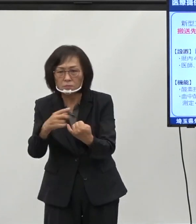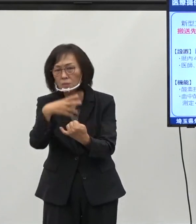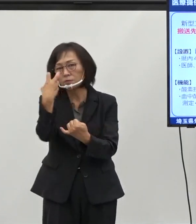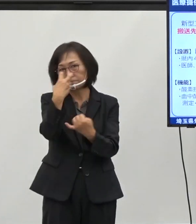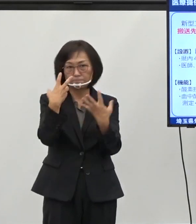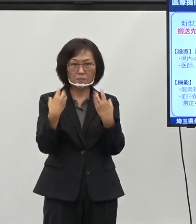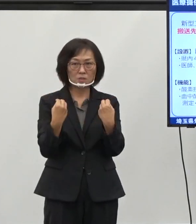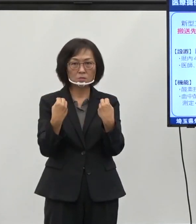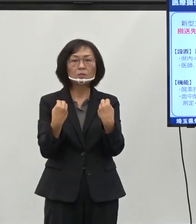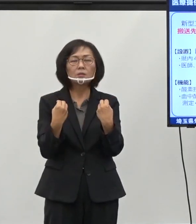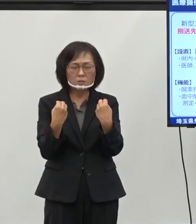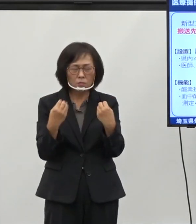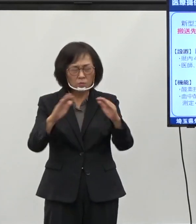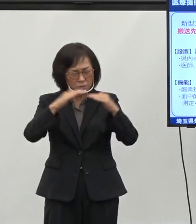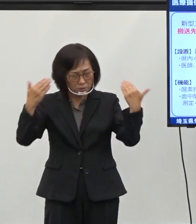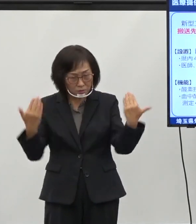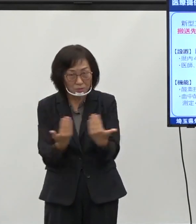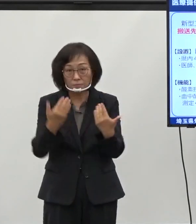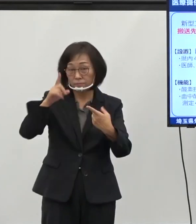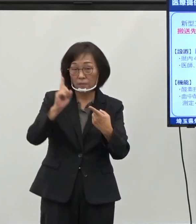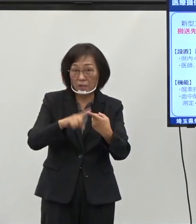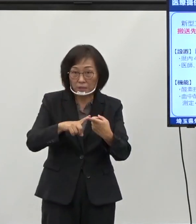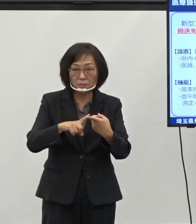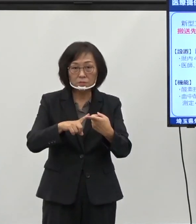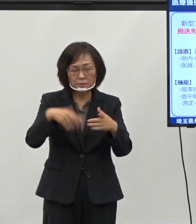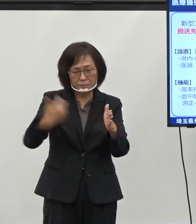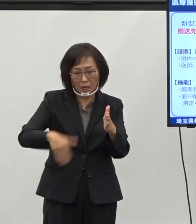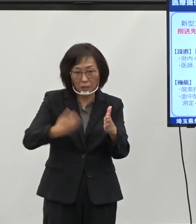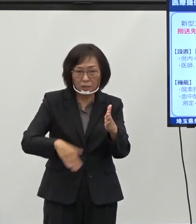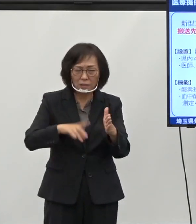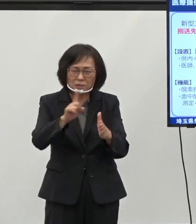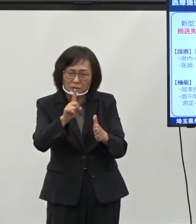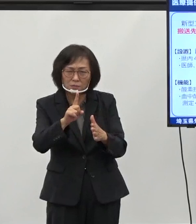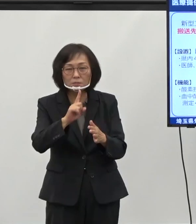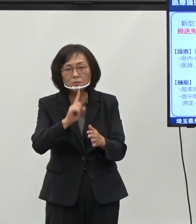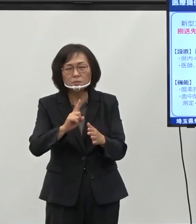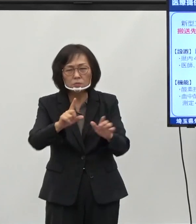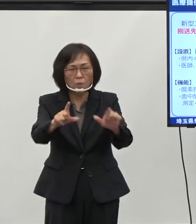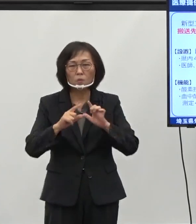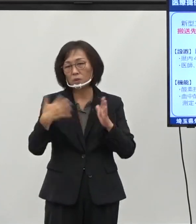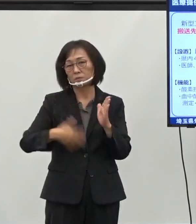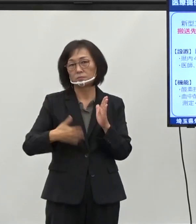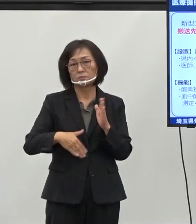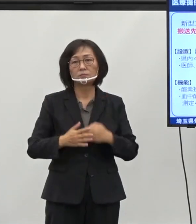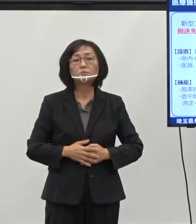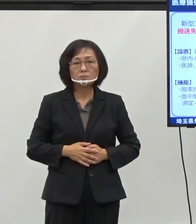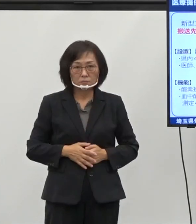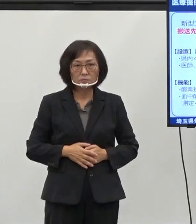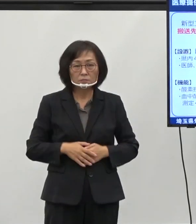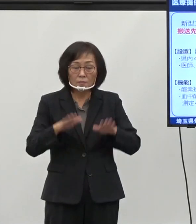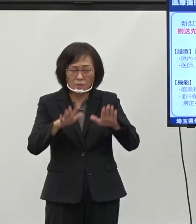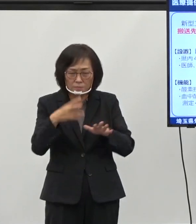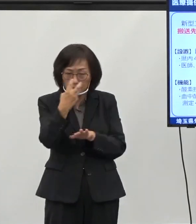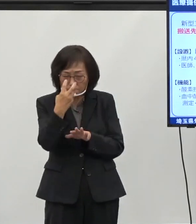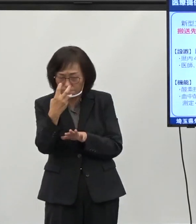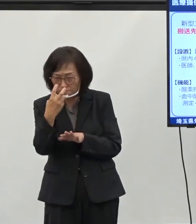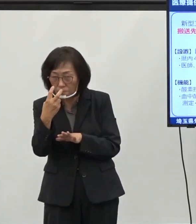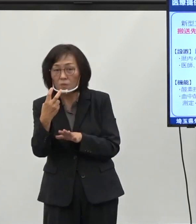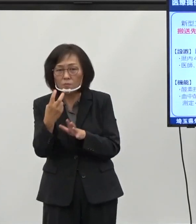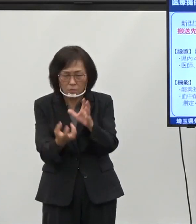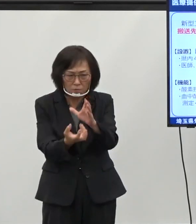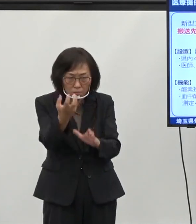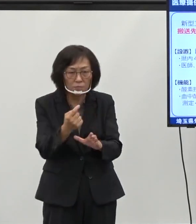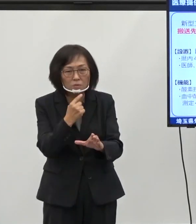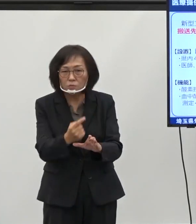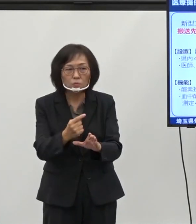ての報告は今現時点ではまだありません。ただ現時点での話で言えば、その報告は上がってきていません。